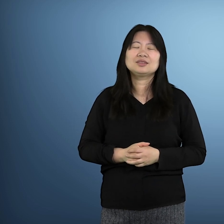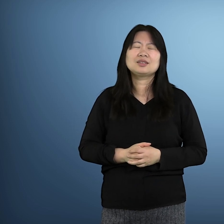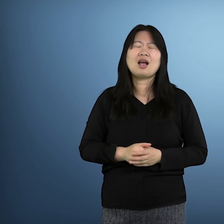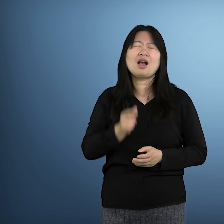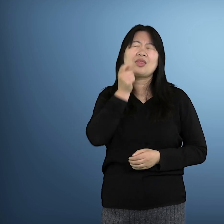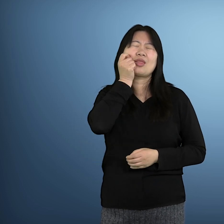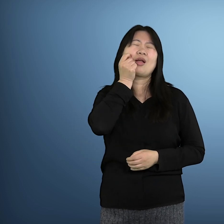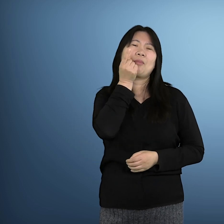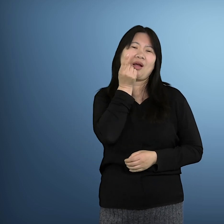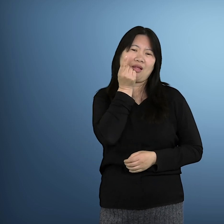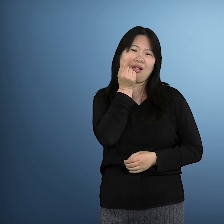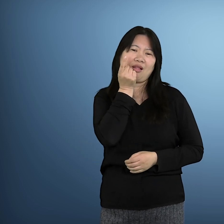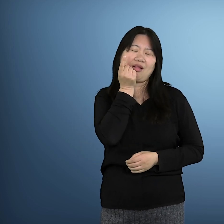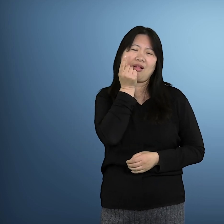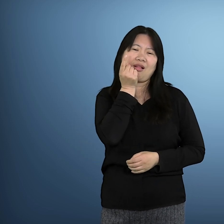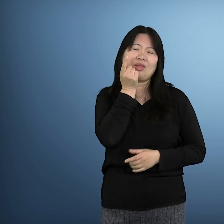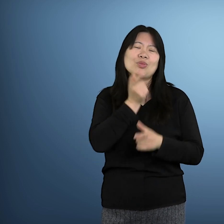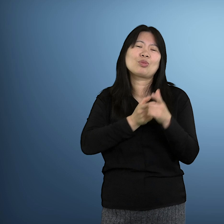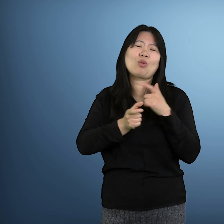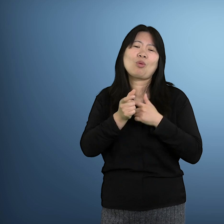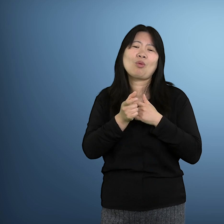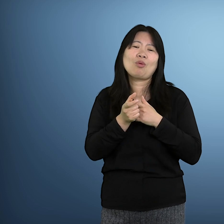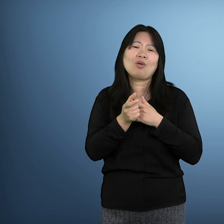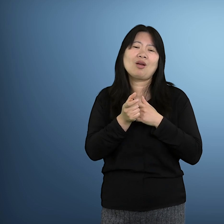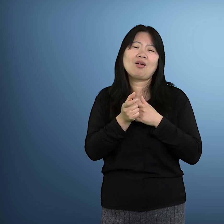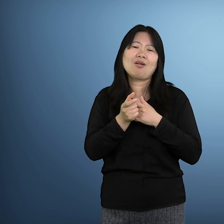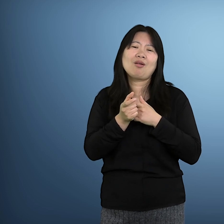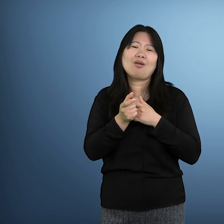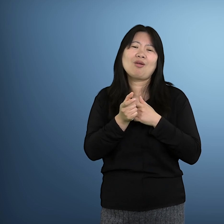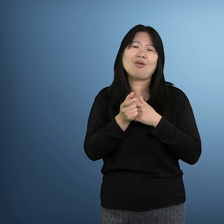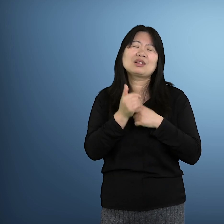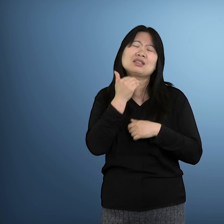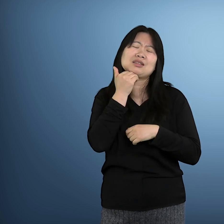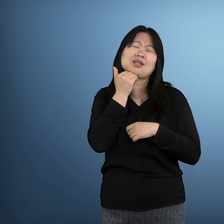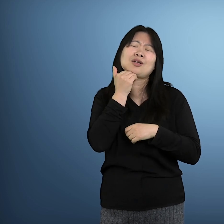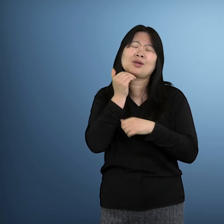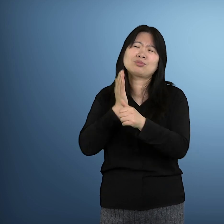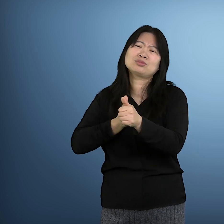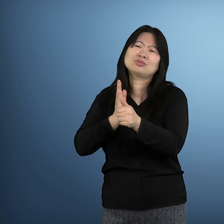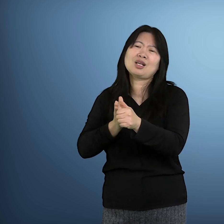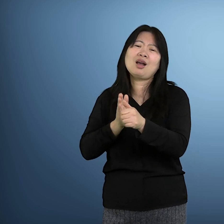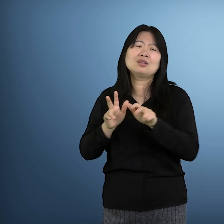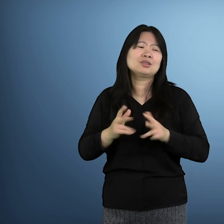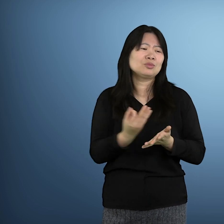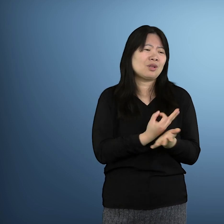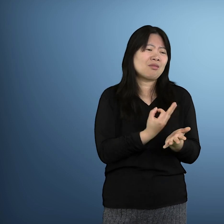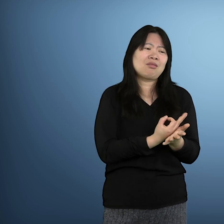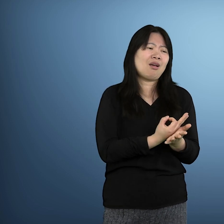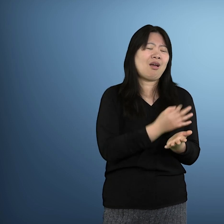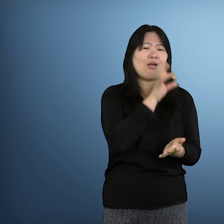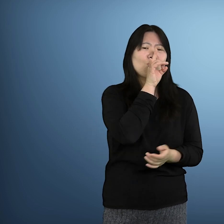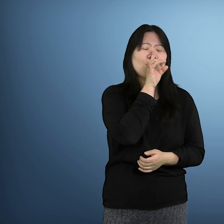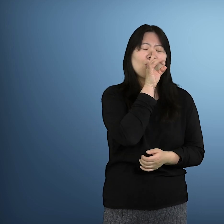한 달만 좀 더 참아줄 수 있겠냐고. 너무 장사가 안 돼요.